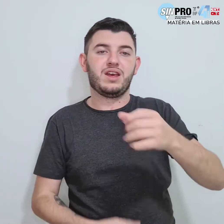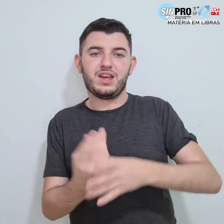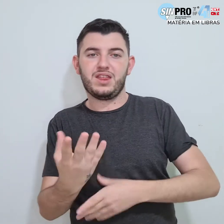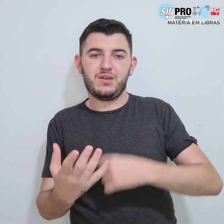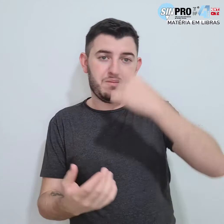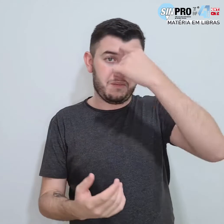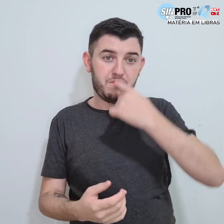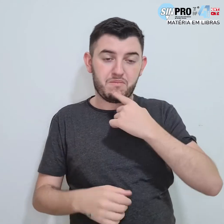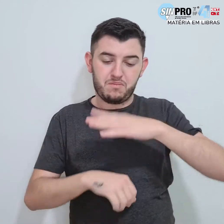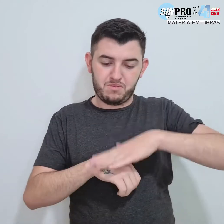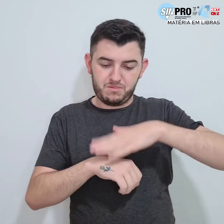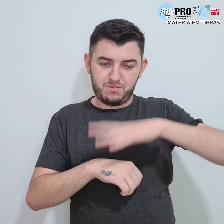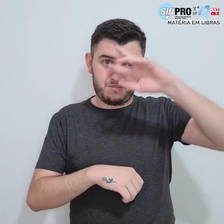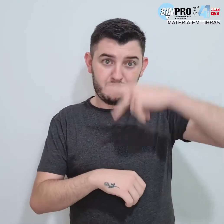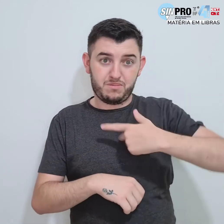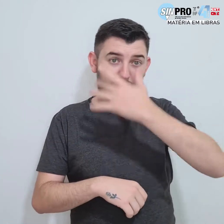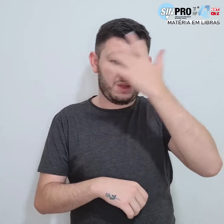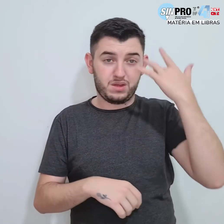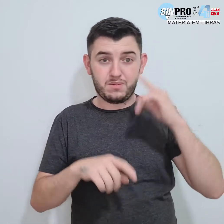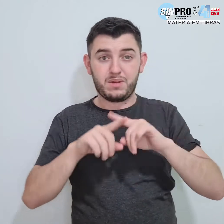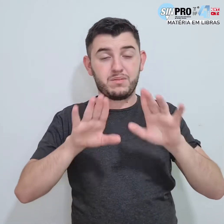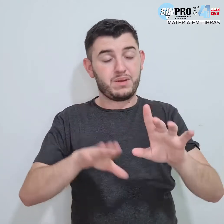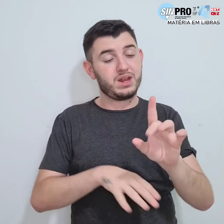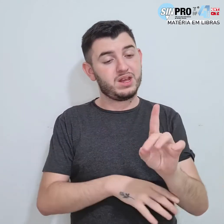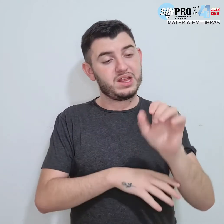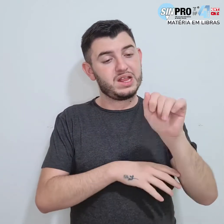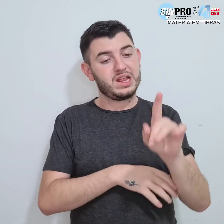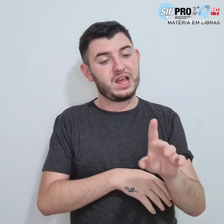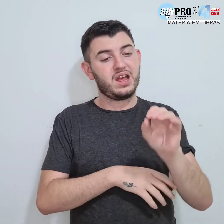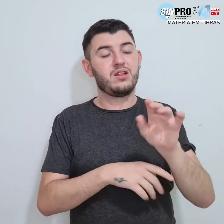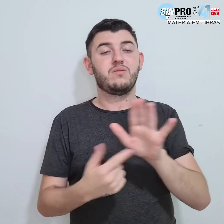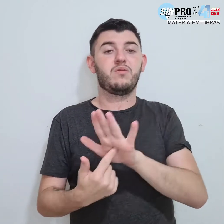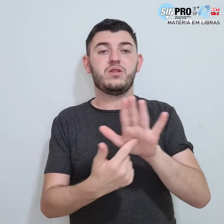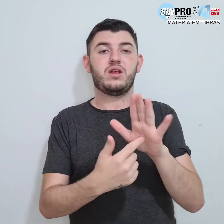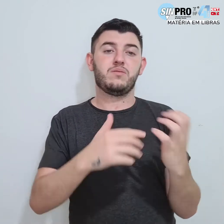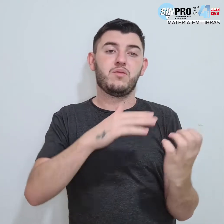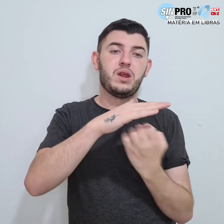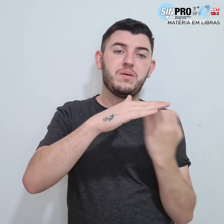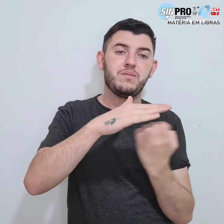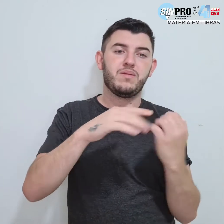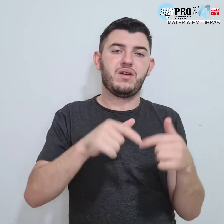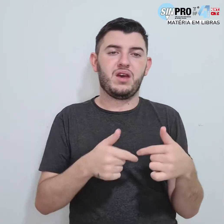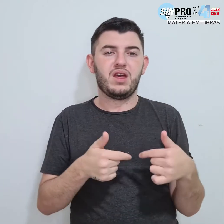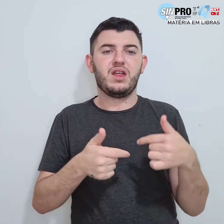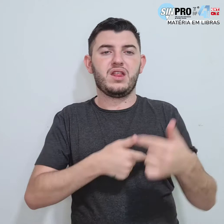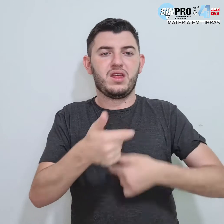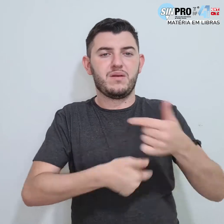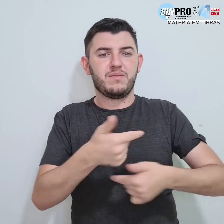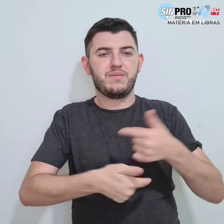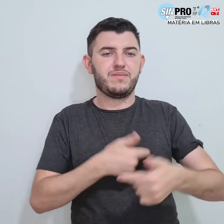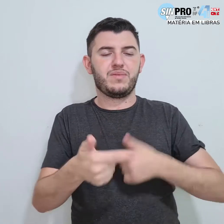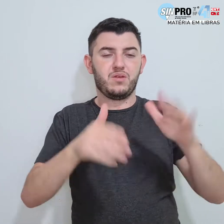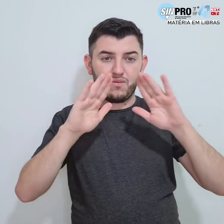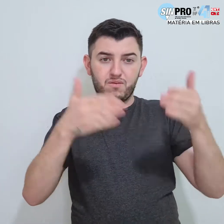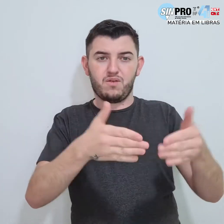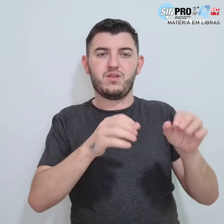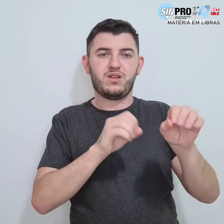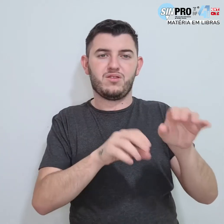Além disso, dados apresentados por organizações que atuam em defesa da educação e do acesso à internet